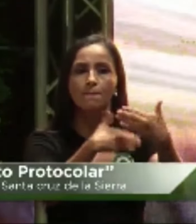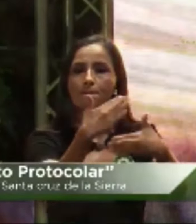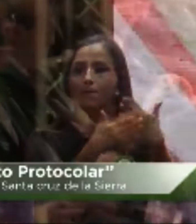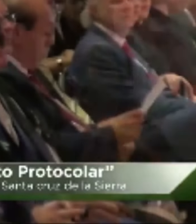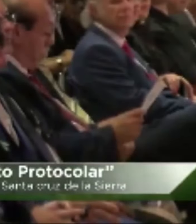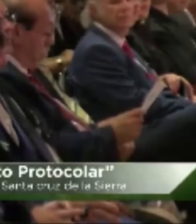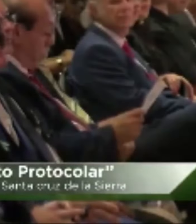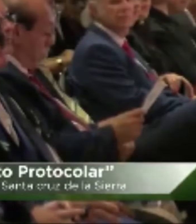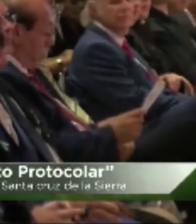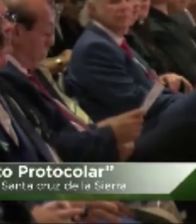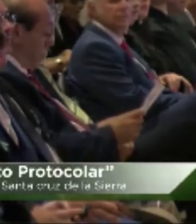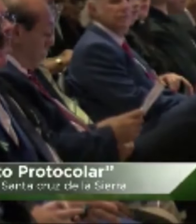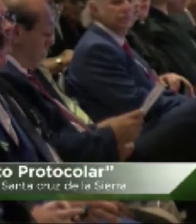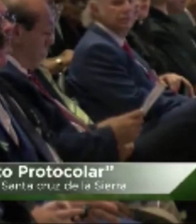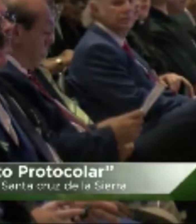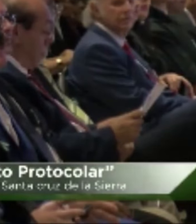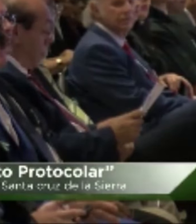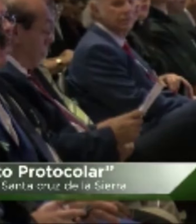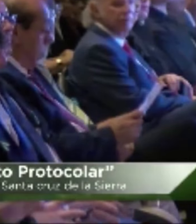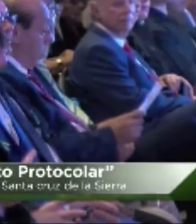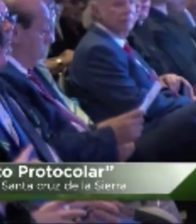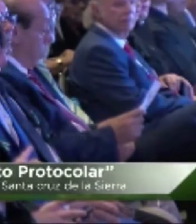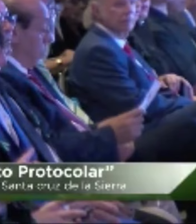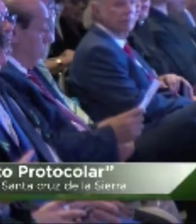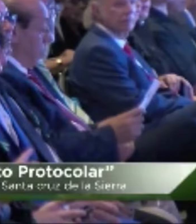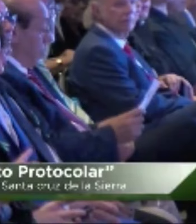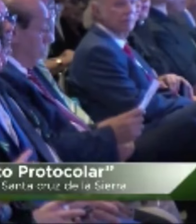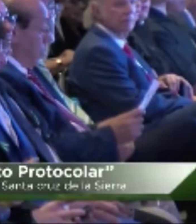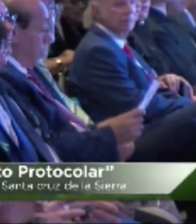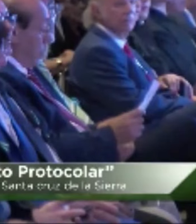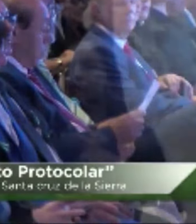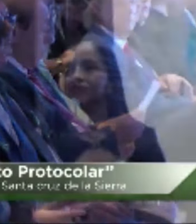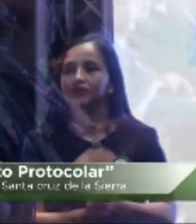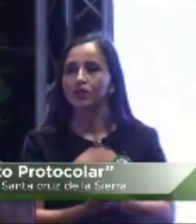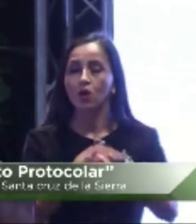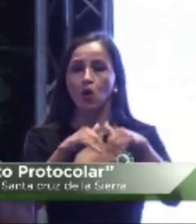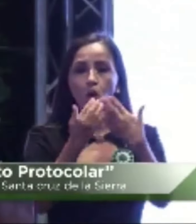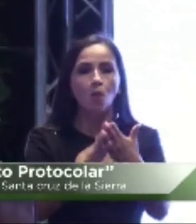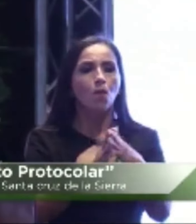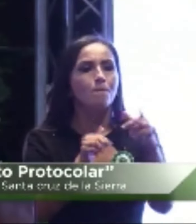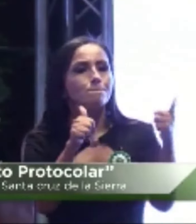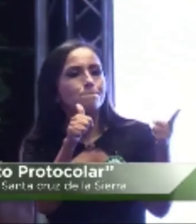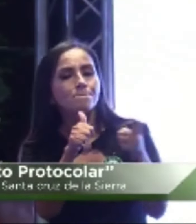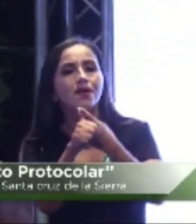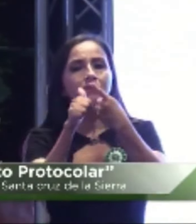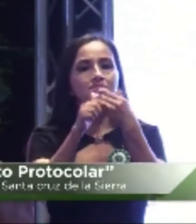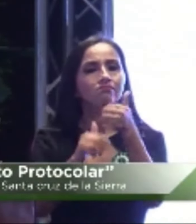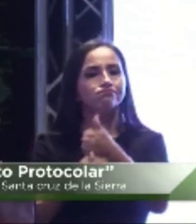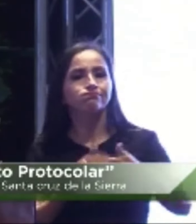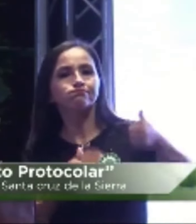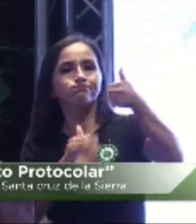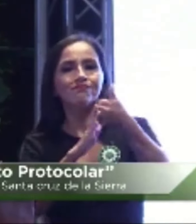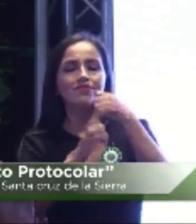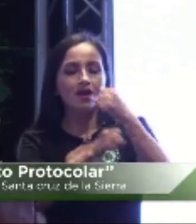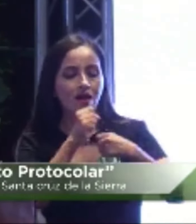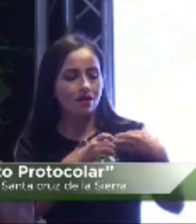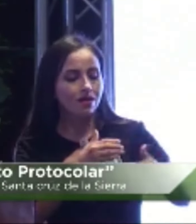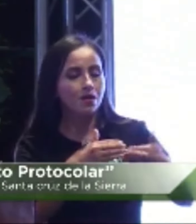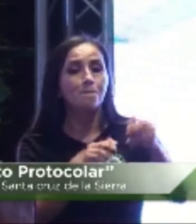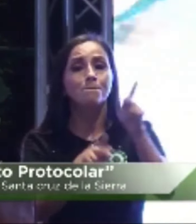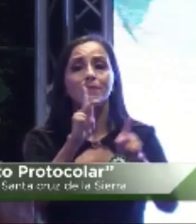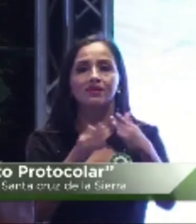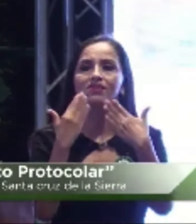toda la nación. Santa Cruz de la Sierra viene siendo la protagonista en los últimos años, gracias a su